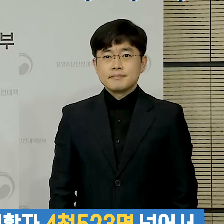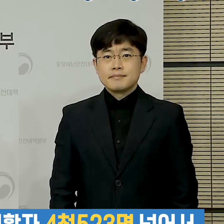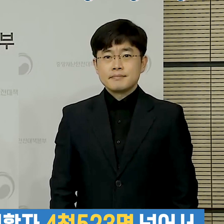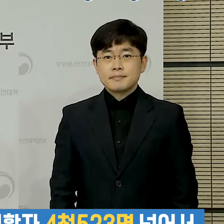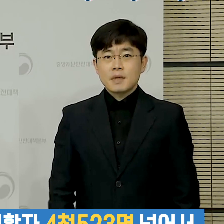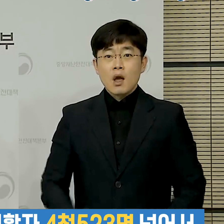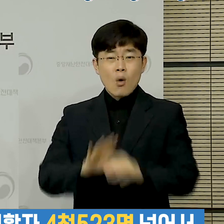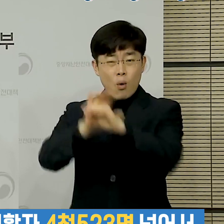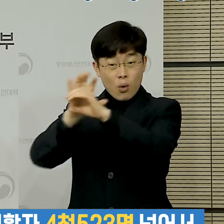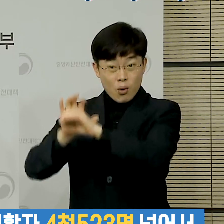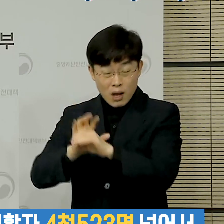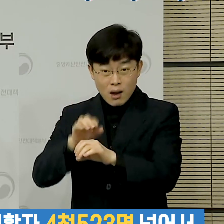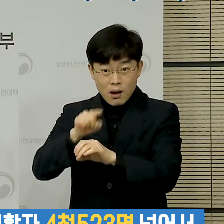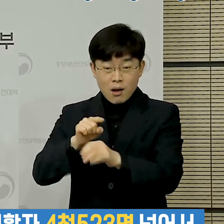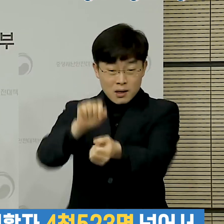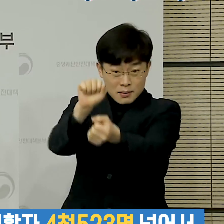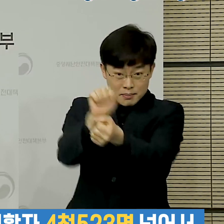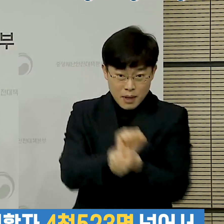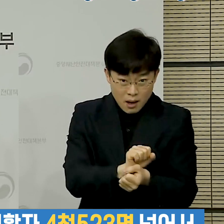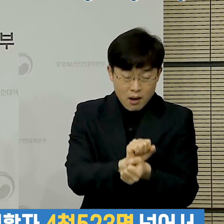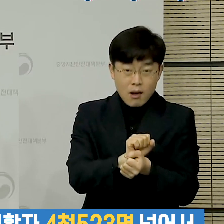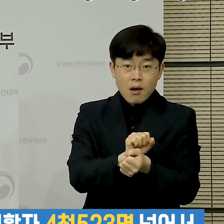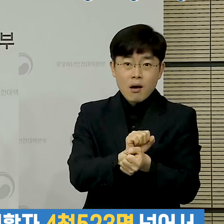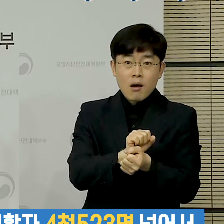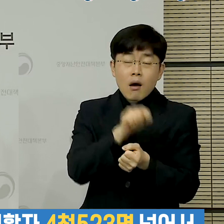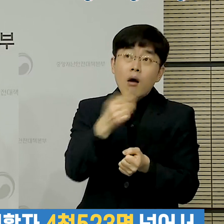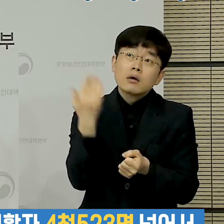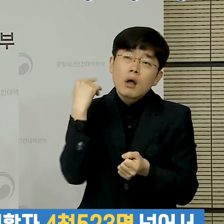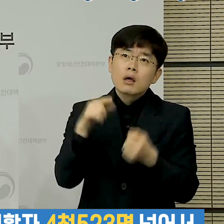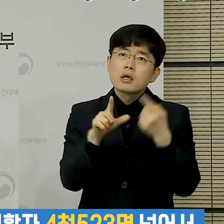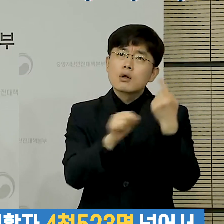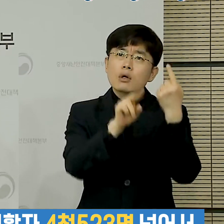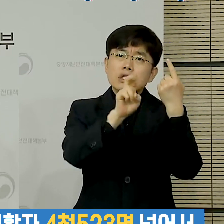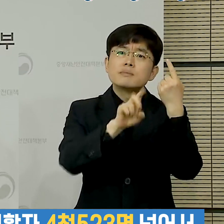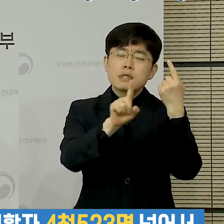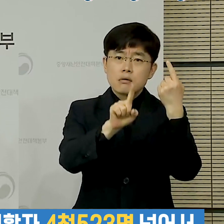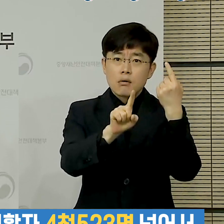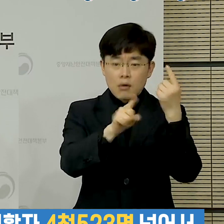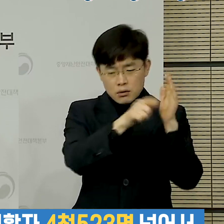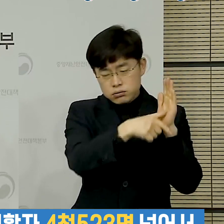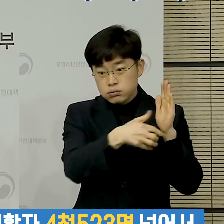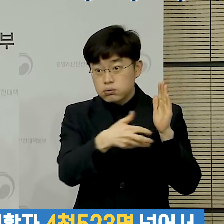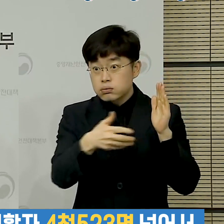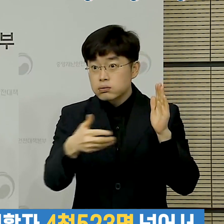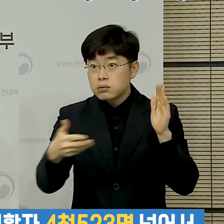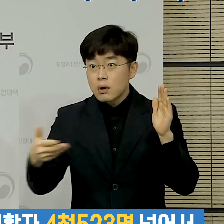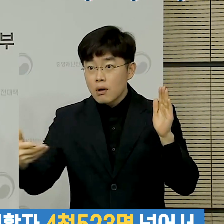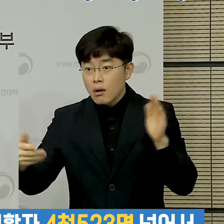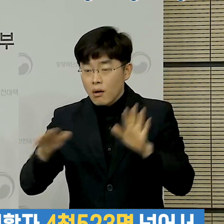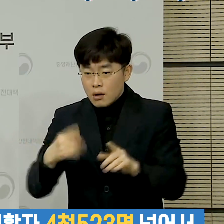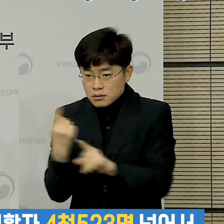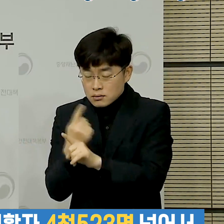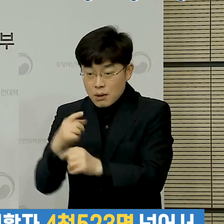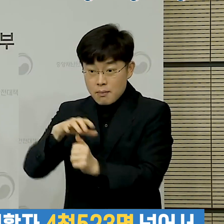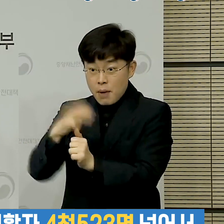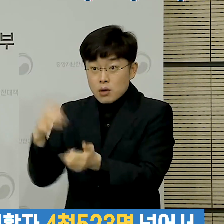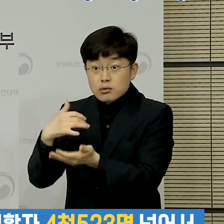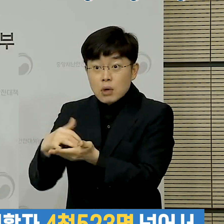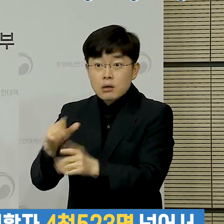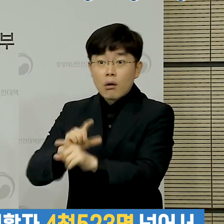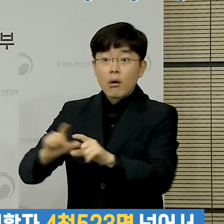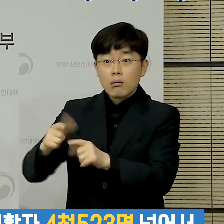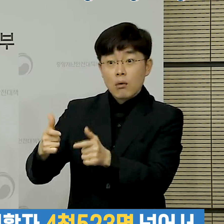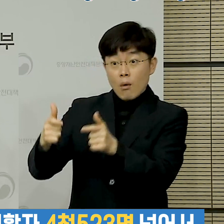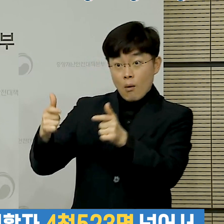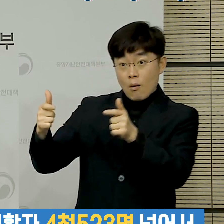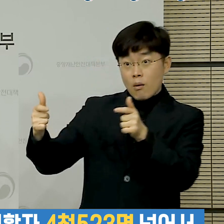오늘은 코로나19가 한국에서 첫 확진자가 발생한 1월 20일 이후 처음으로 완치된 확진자 수가